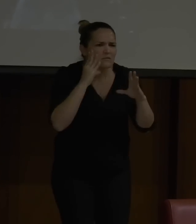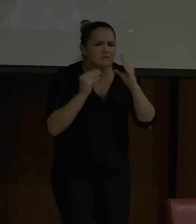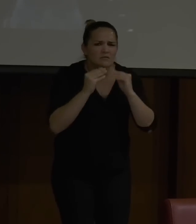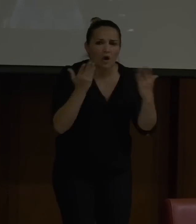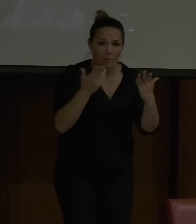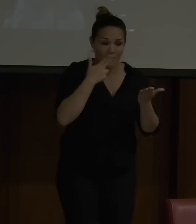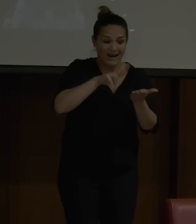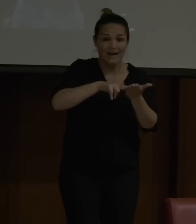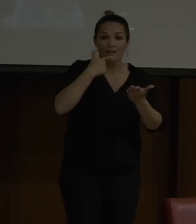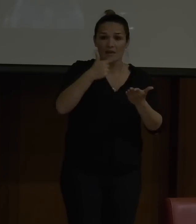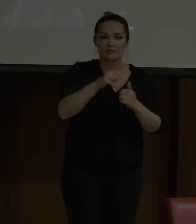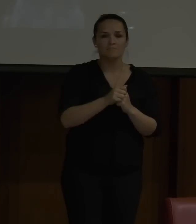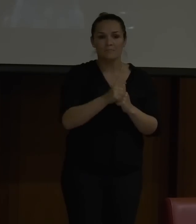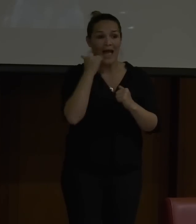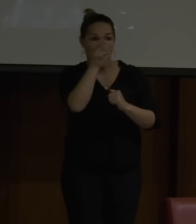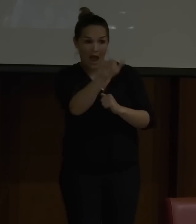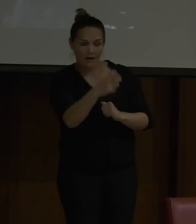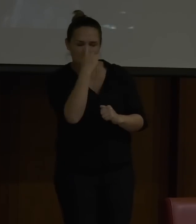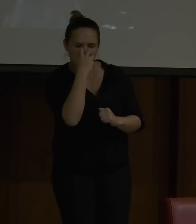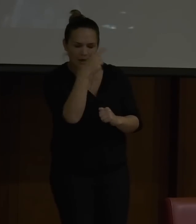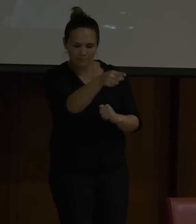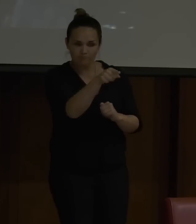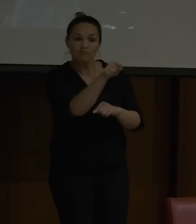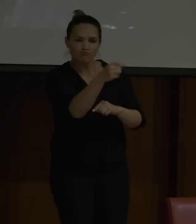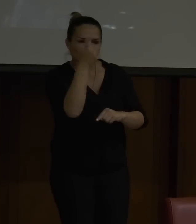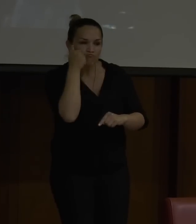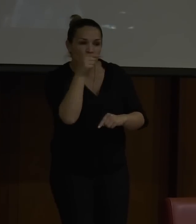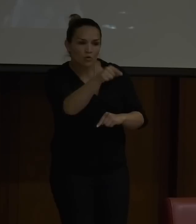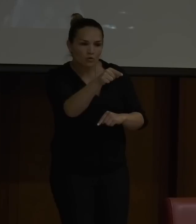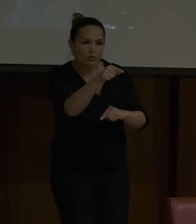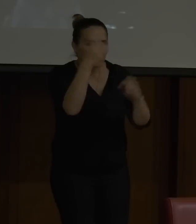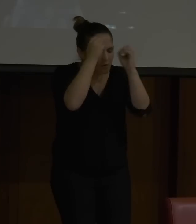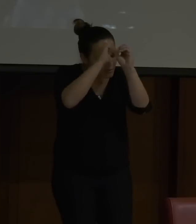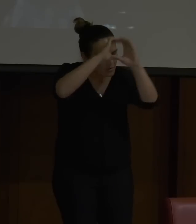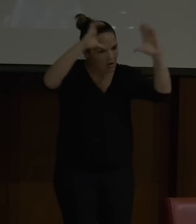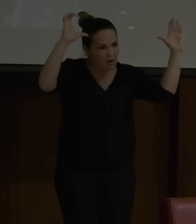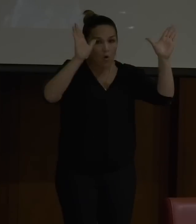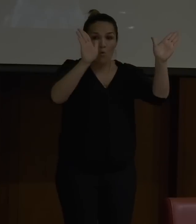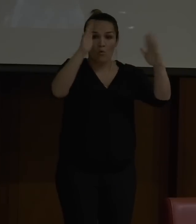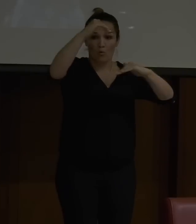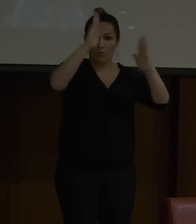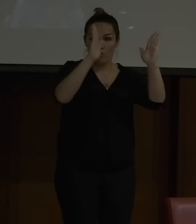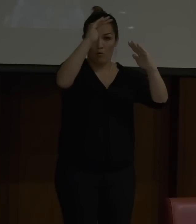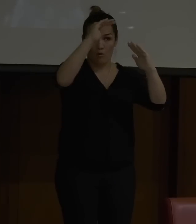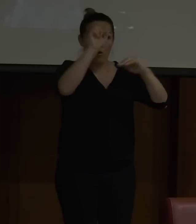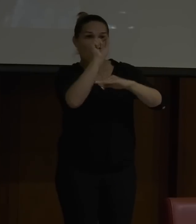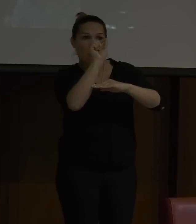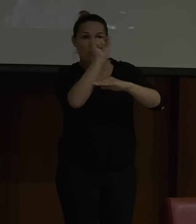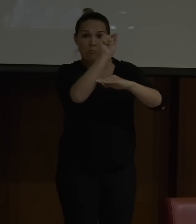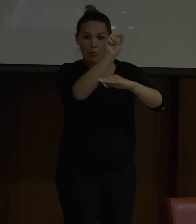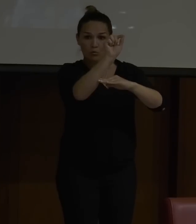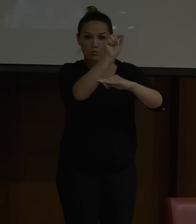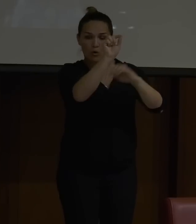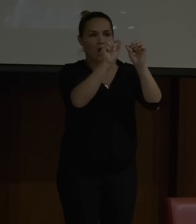Señorita, imagine un cubo. Bien, imagine un punto en el centro del cubo. Ya está. Trace líneas